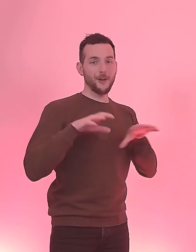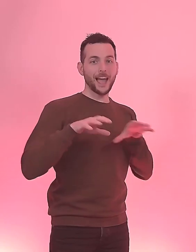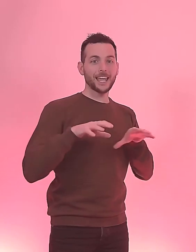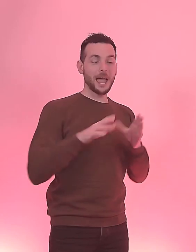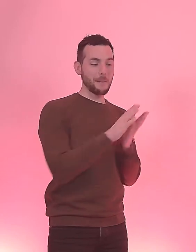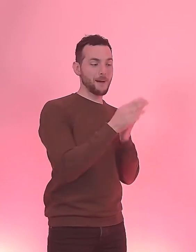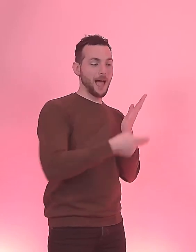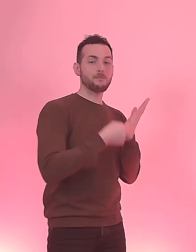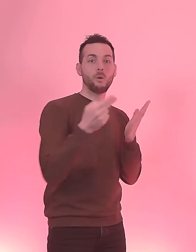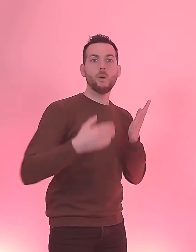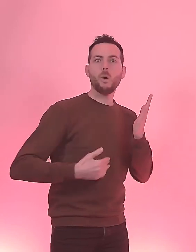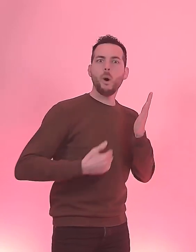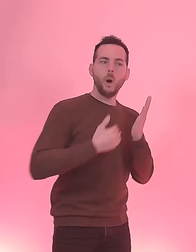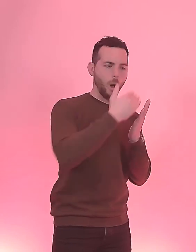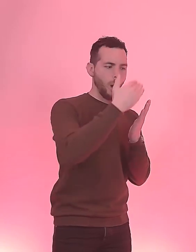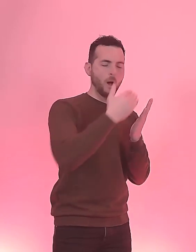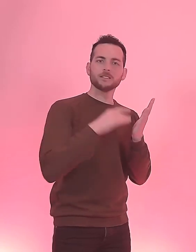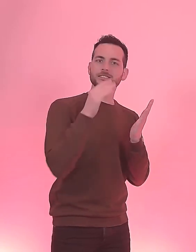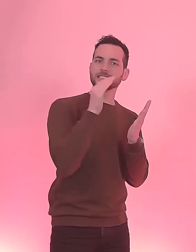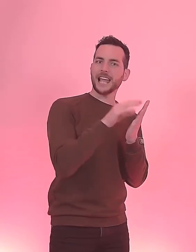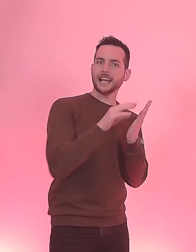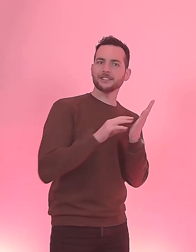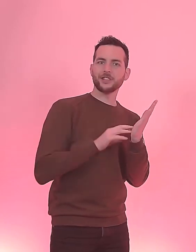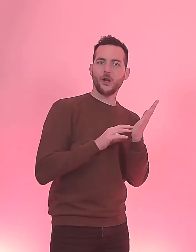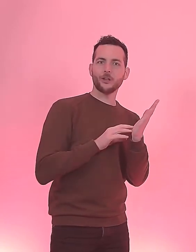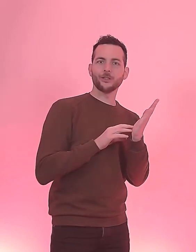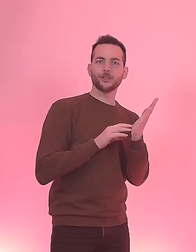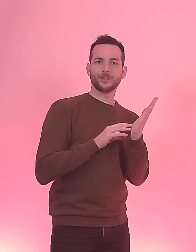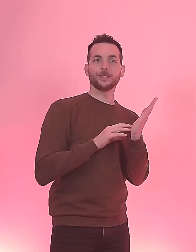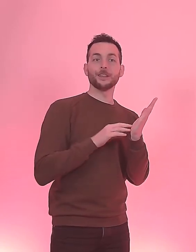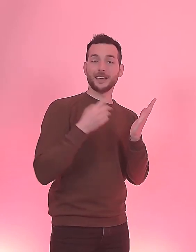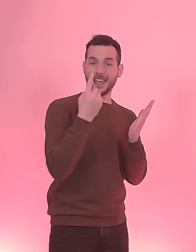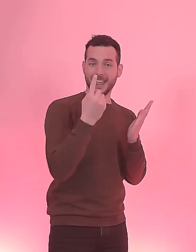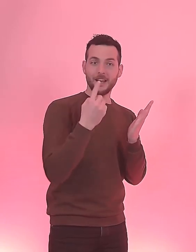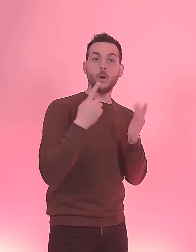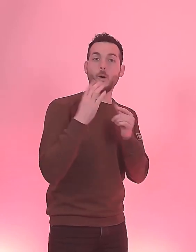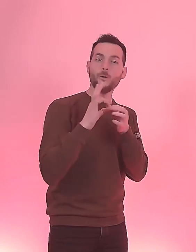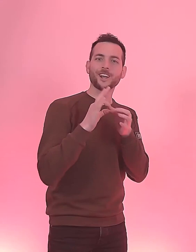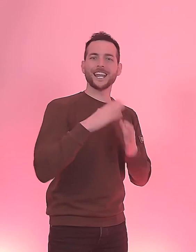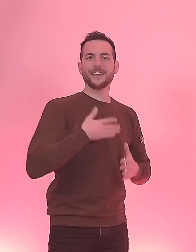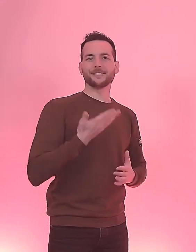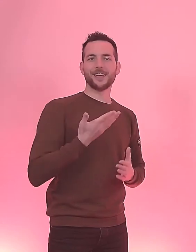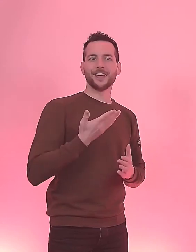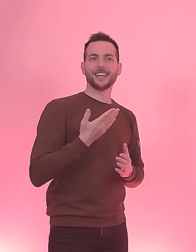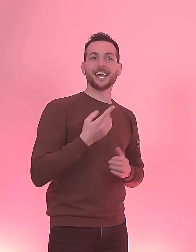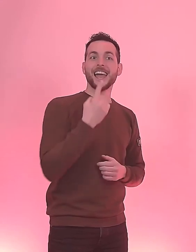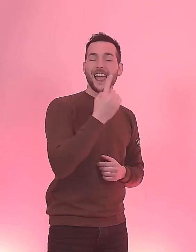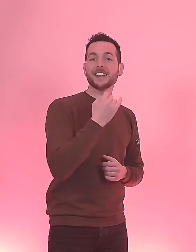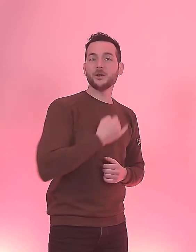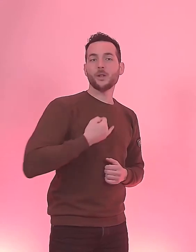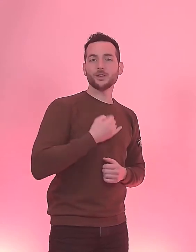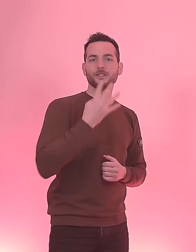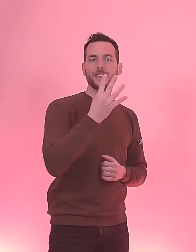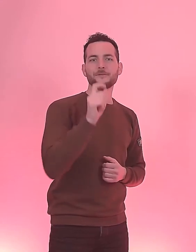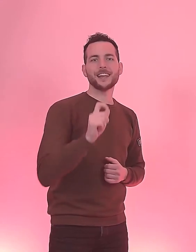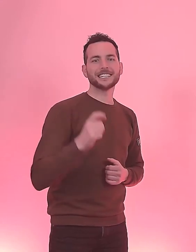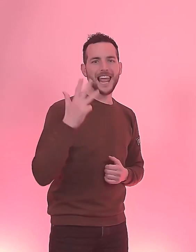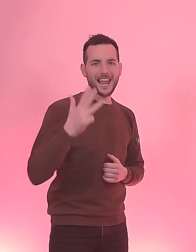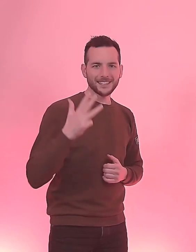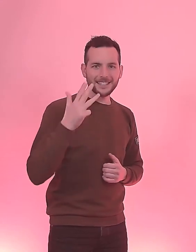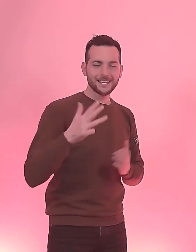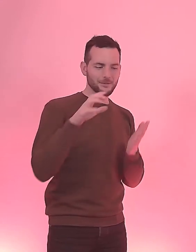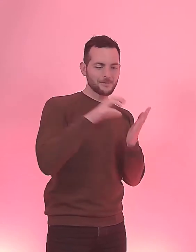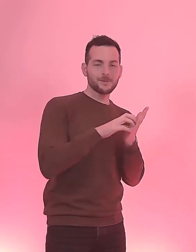teksten over de liefde ik wil d'r eentje voorlezen uit 1 johannes 4 619 en daar staat wij hebben lief